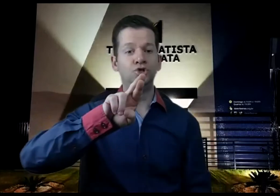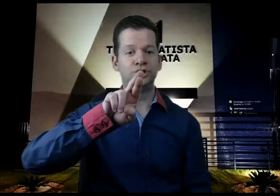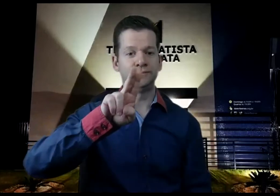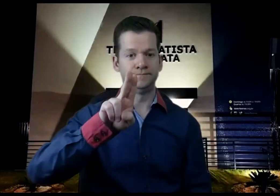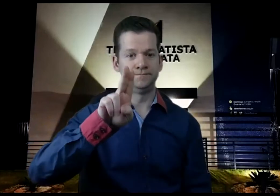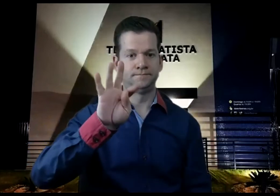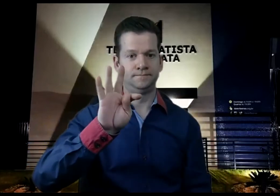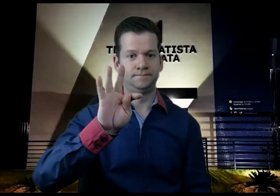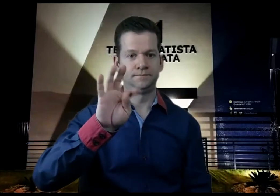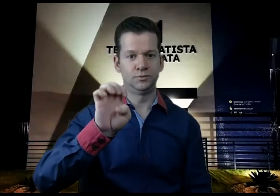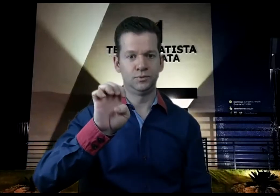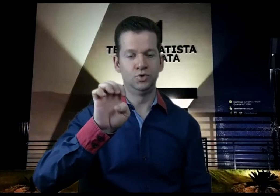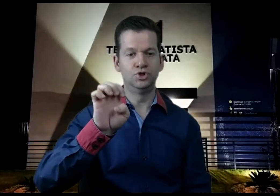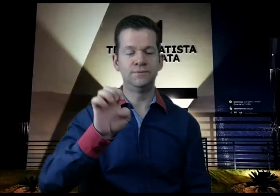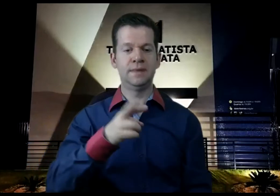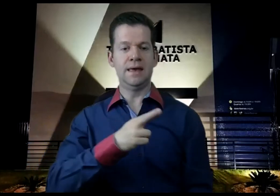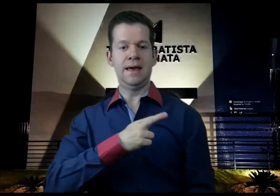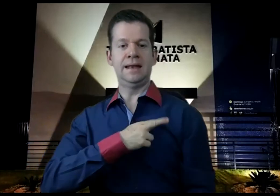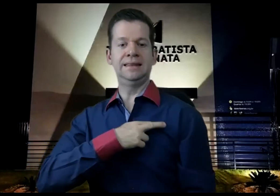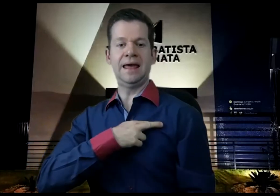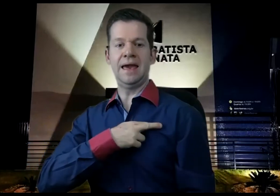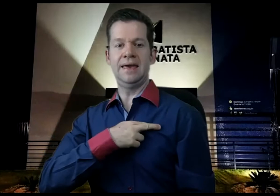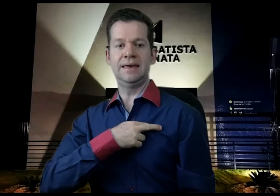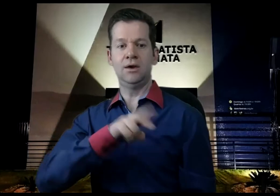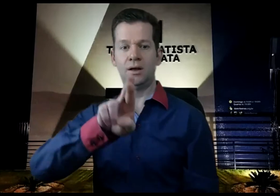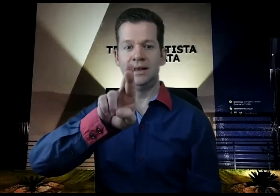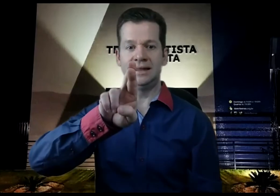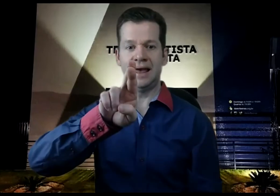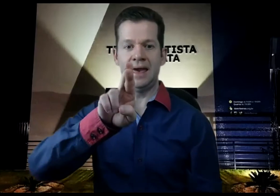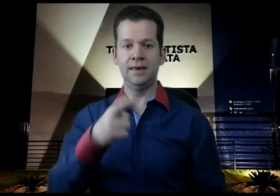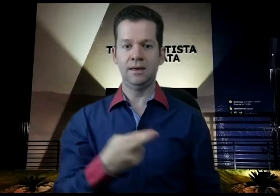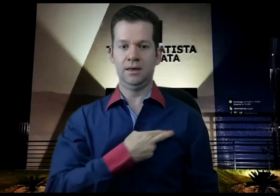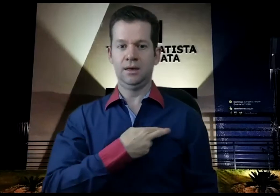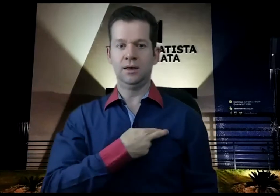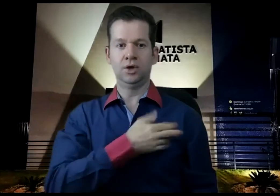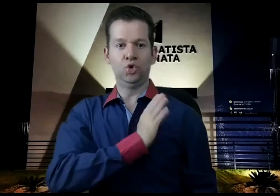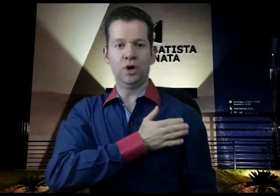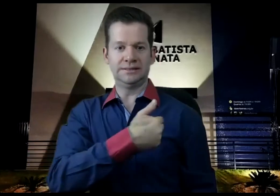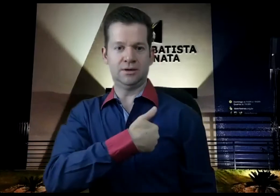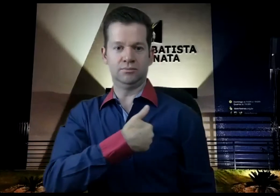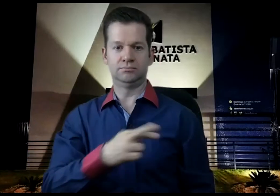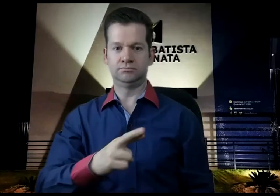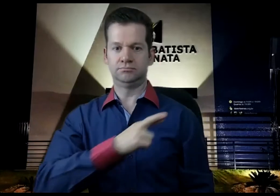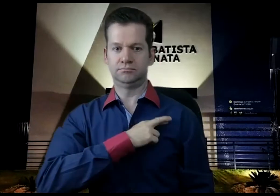Ruth. Ruth. A letra R aqui, ó. Letra R no coração.